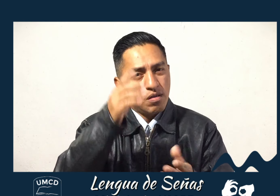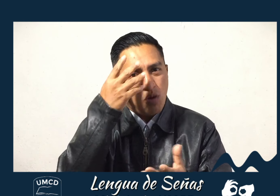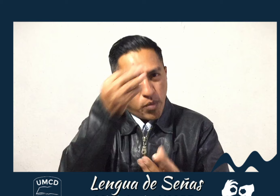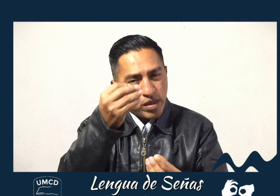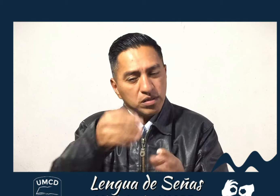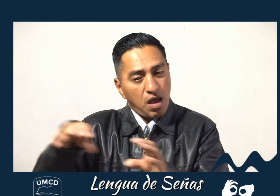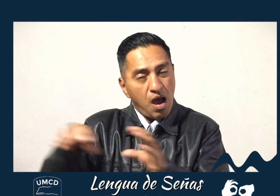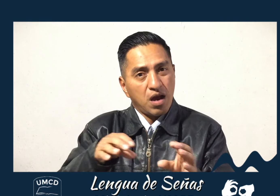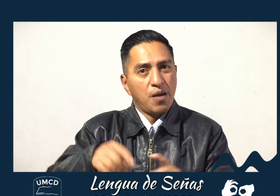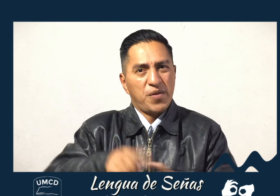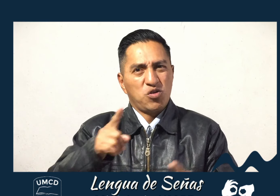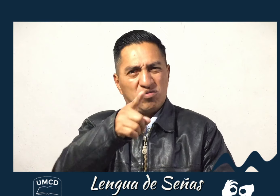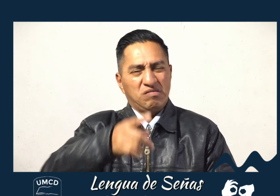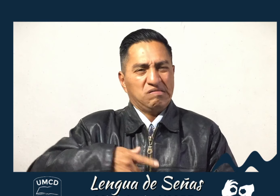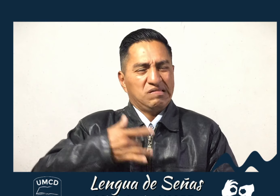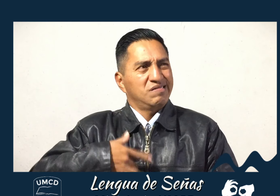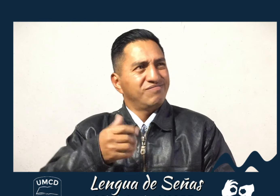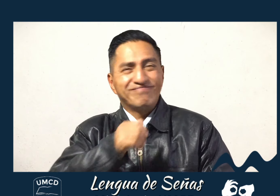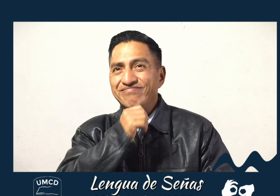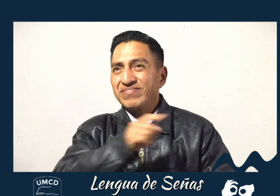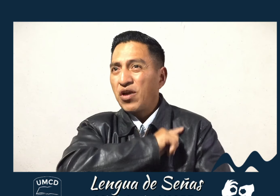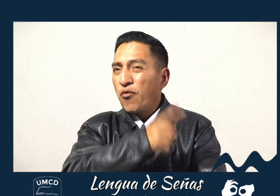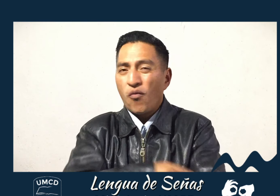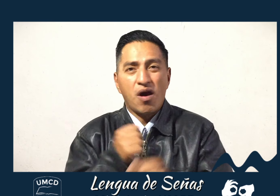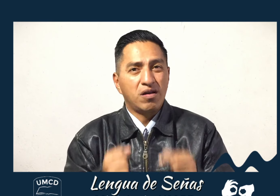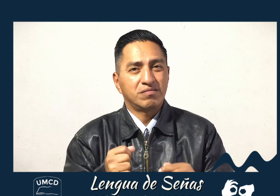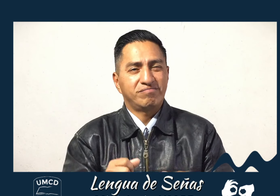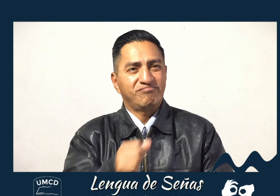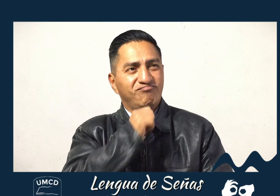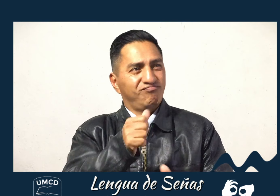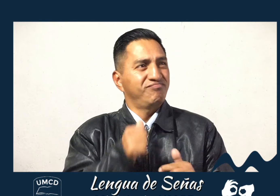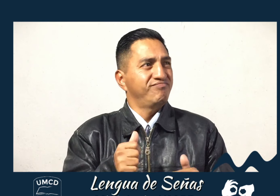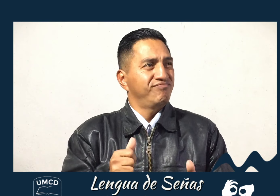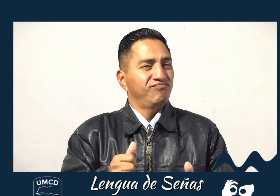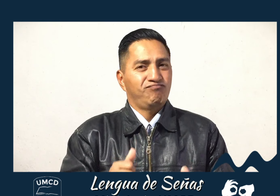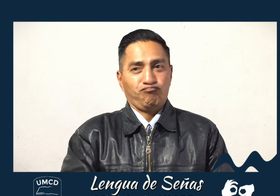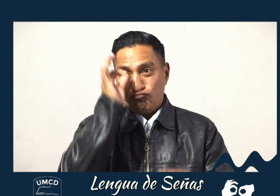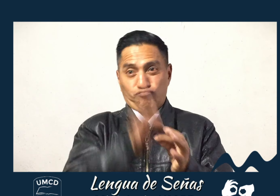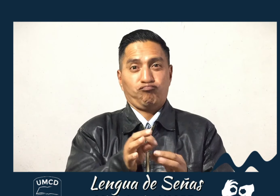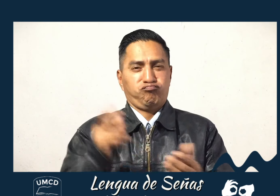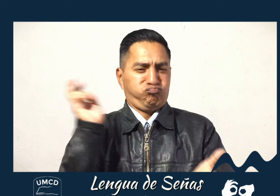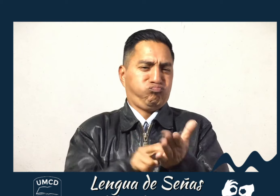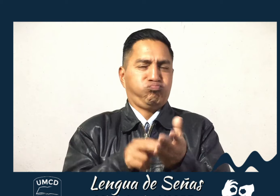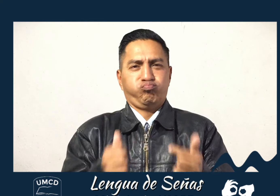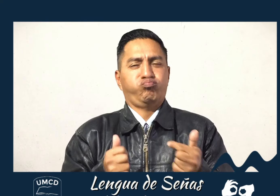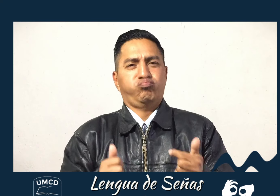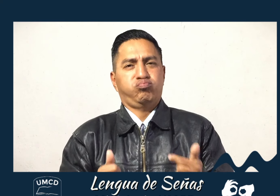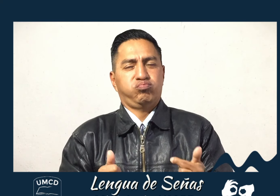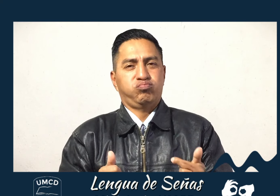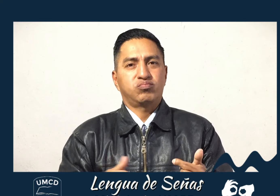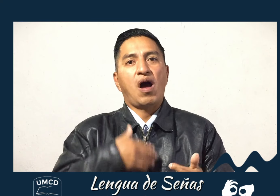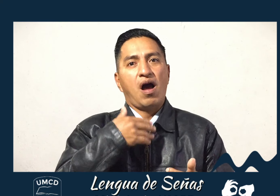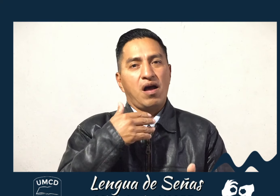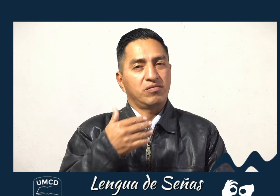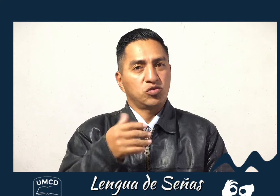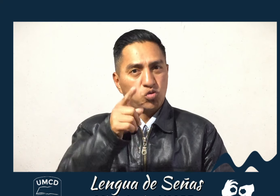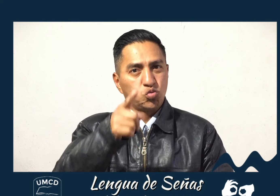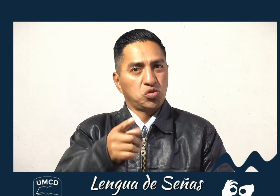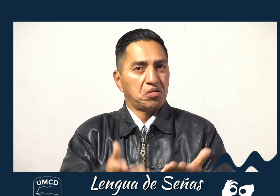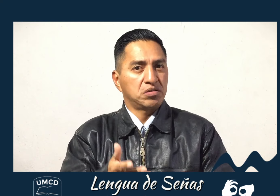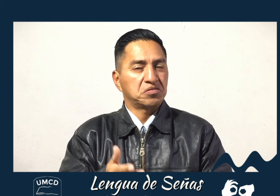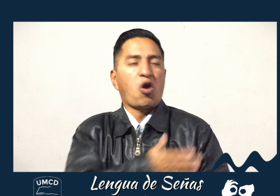que hagamos, pero que no nos sentimos con la fuerza para hacerlo? ¿O cuál es esa barca en la que estamos que nos